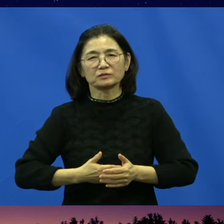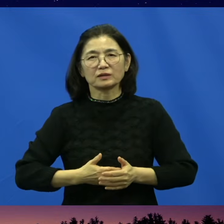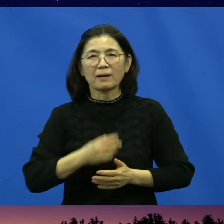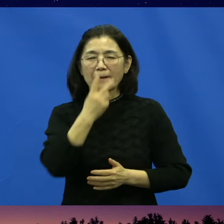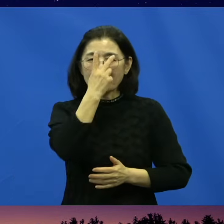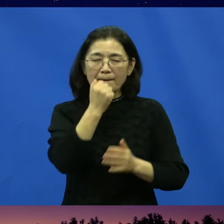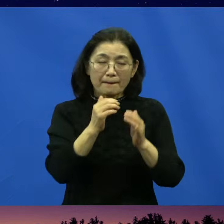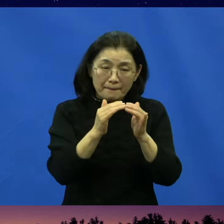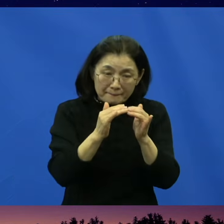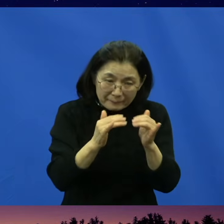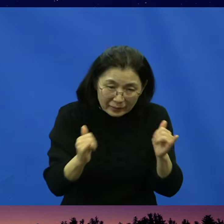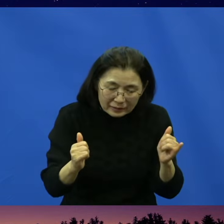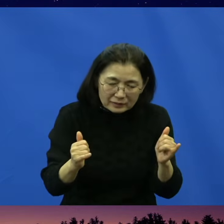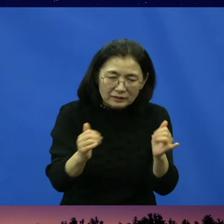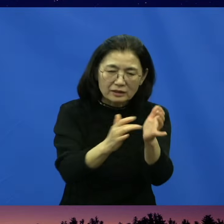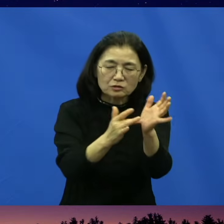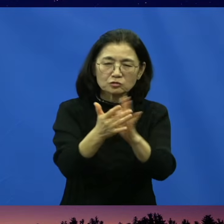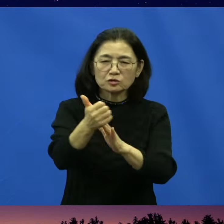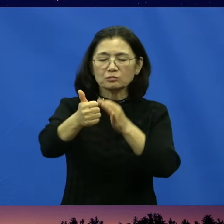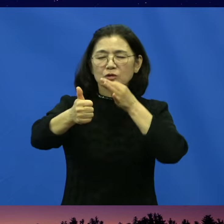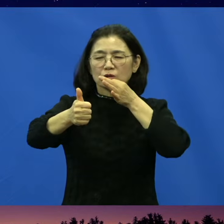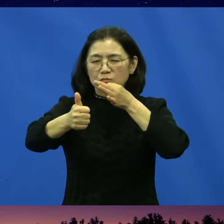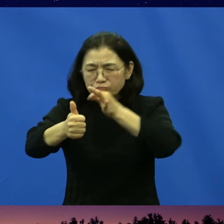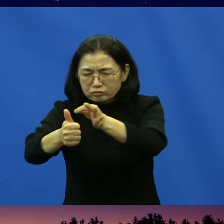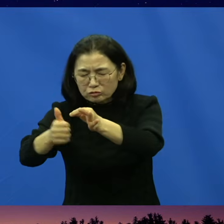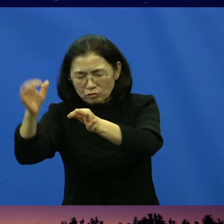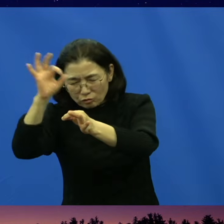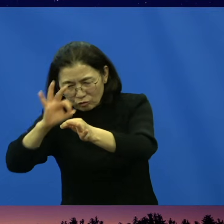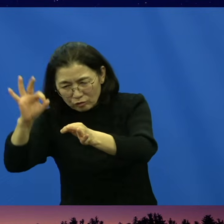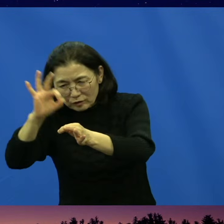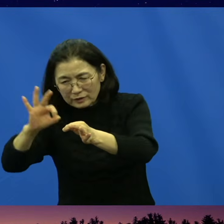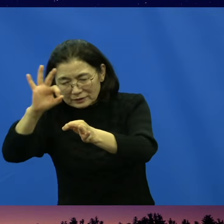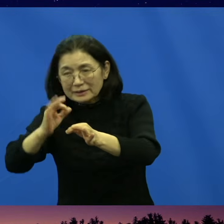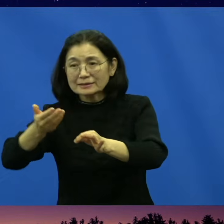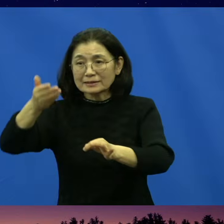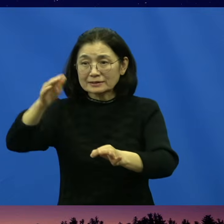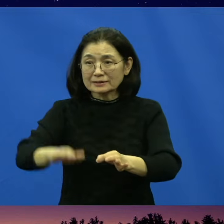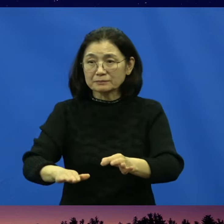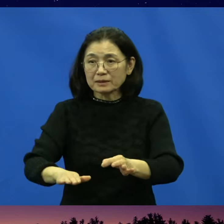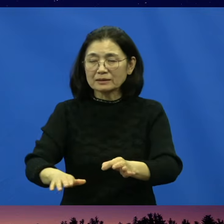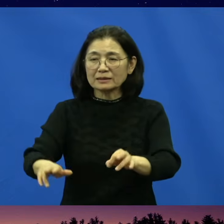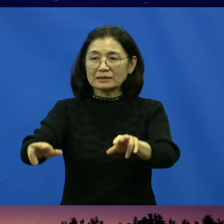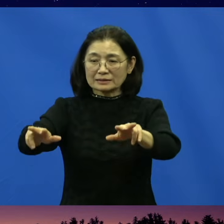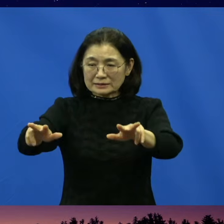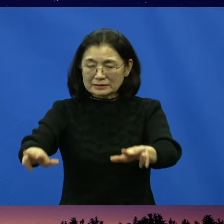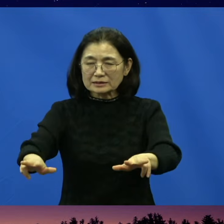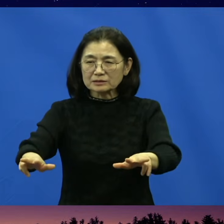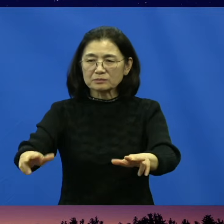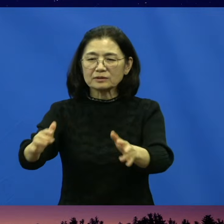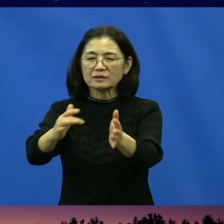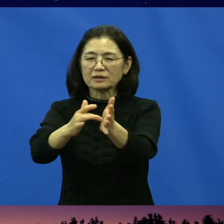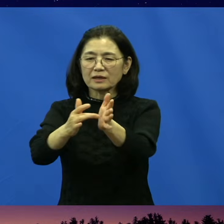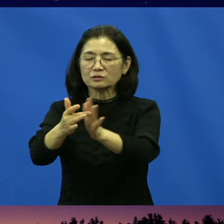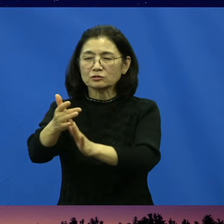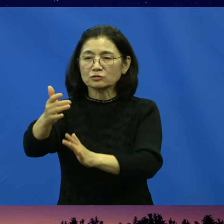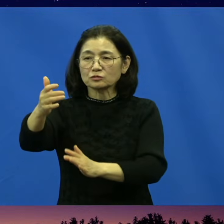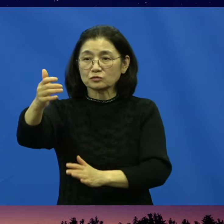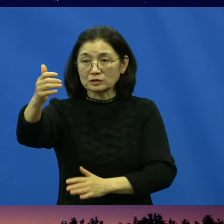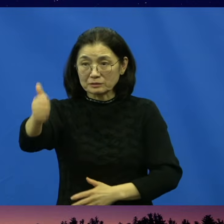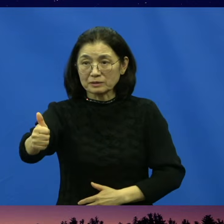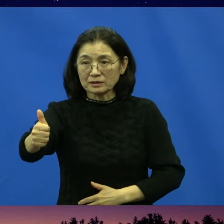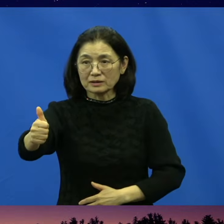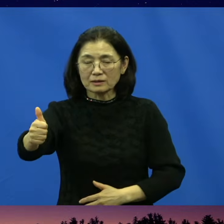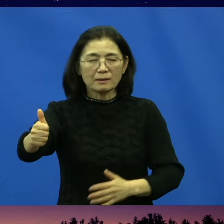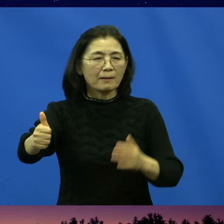바디메오가 예수님을 부르고 찾았죠. 근데 이제부터는 예수님께서 바디메오를 다루어 가시기 시작합니다.